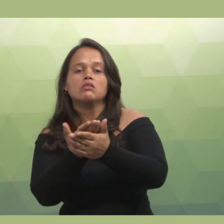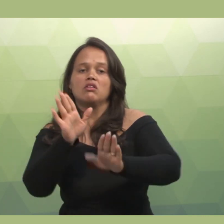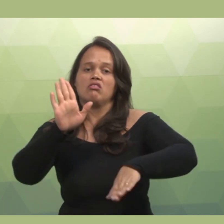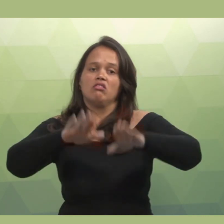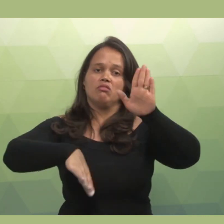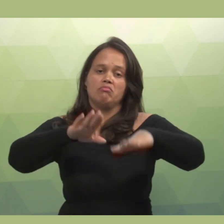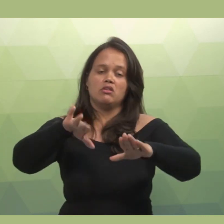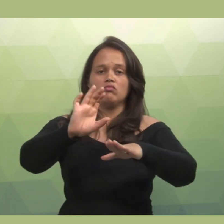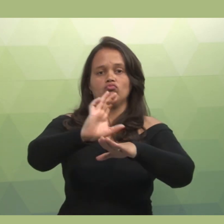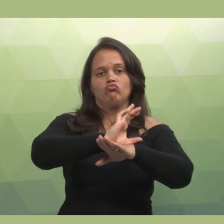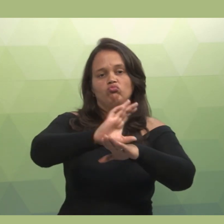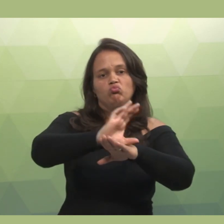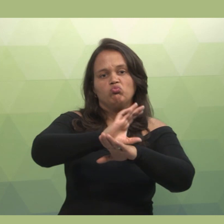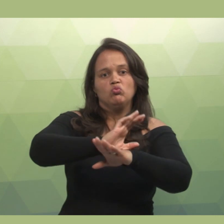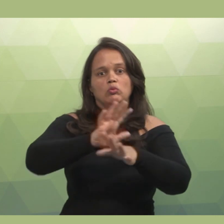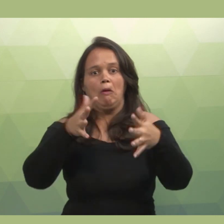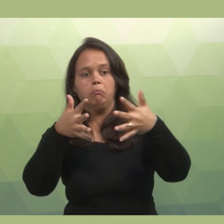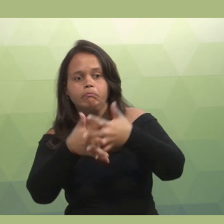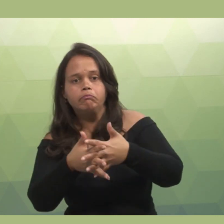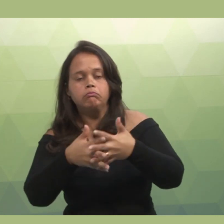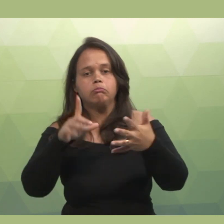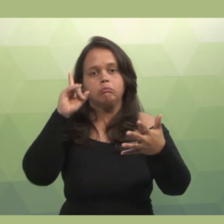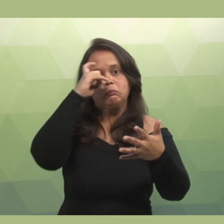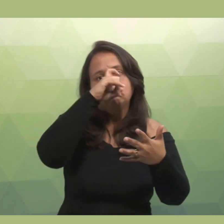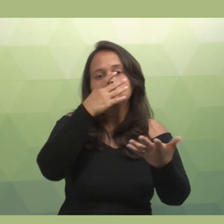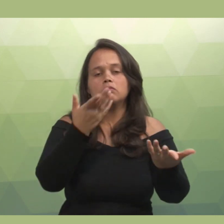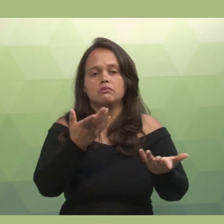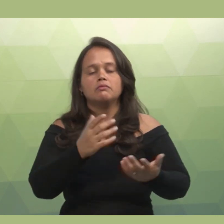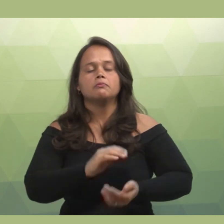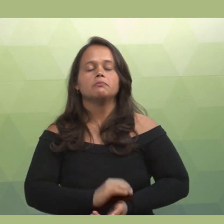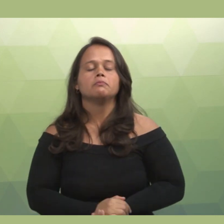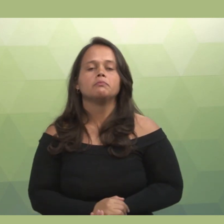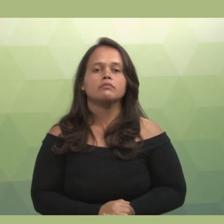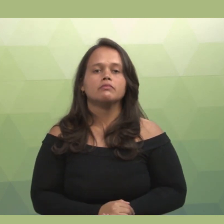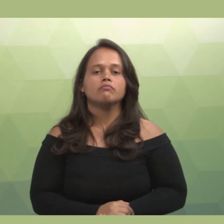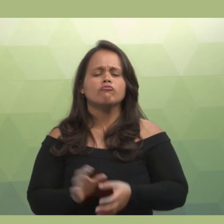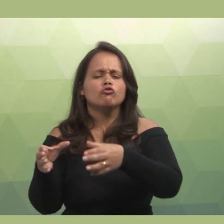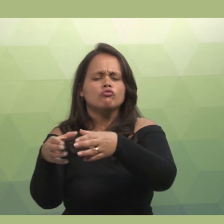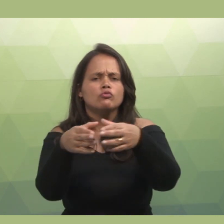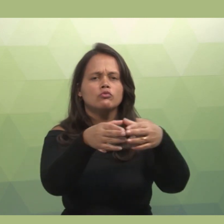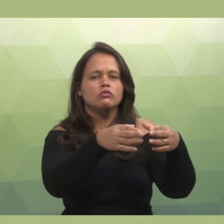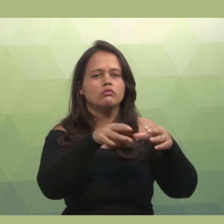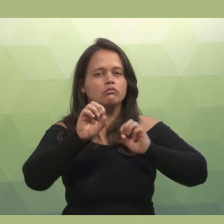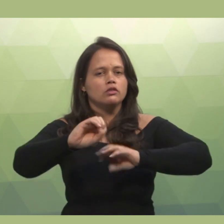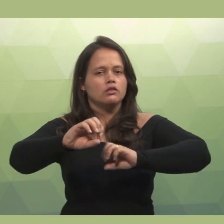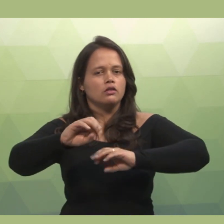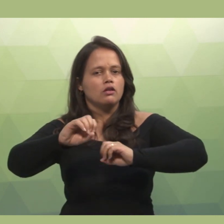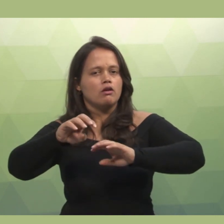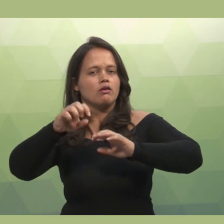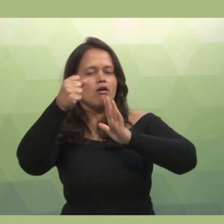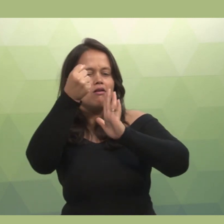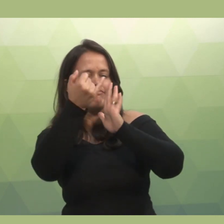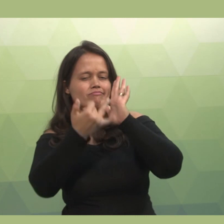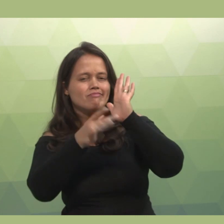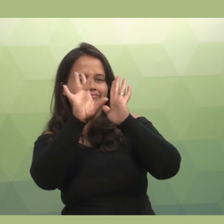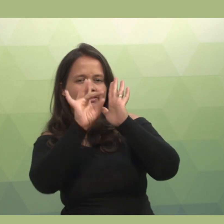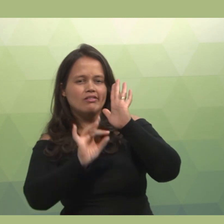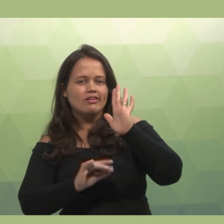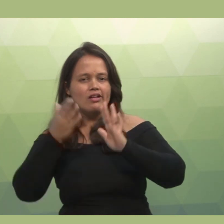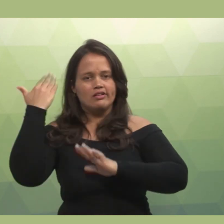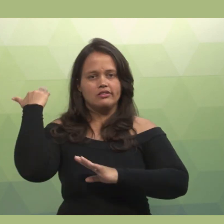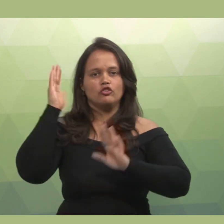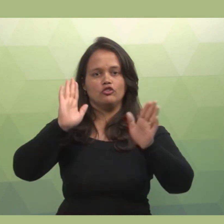As modalidades de ensino que permeiam os níveis descritos anteriormente são a educação de jovens e adultos,